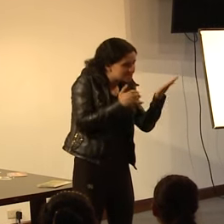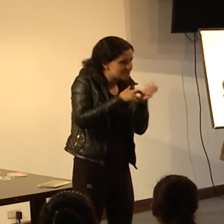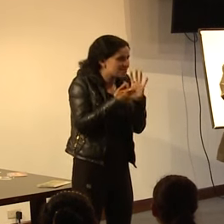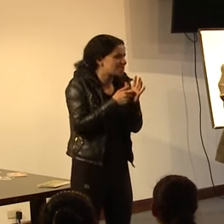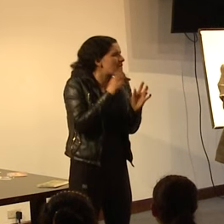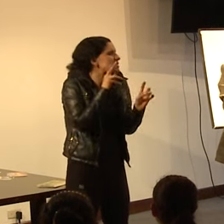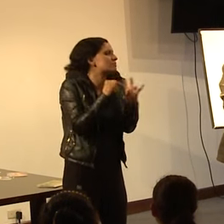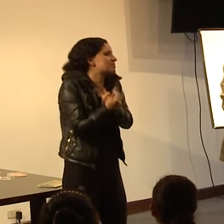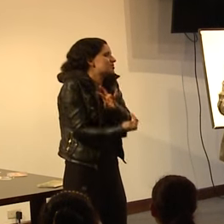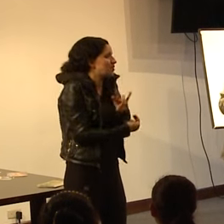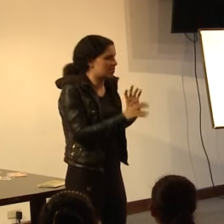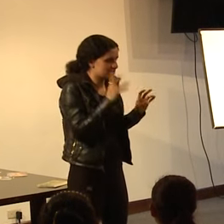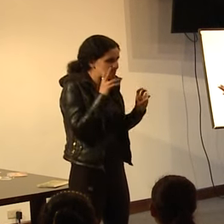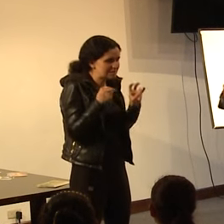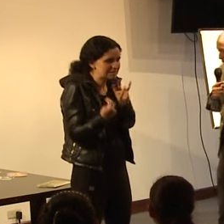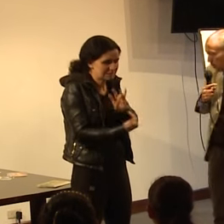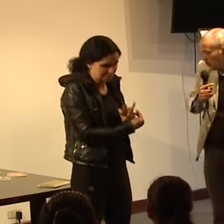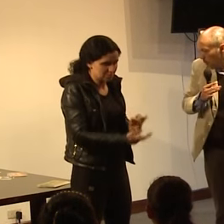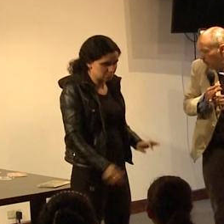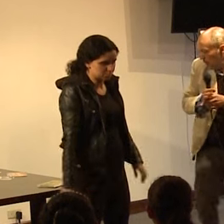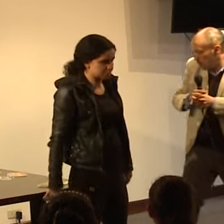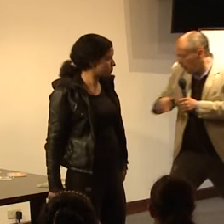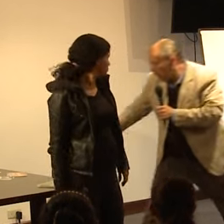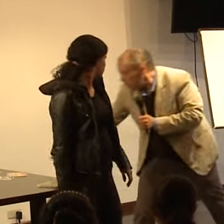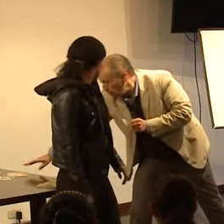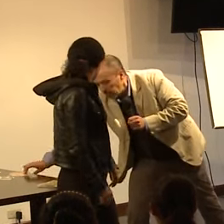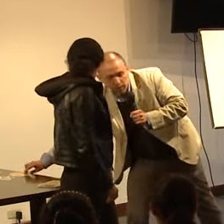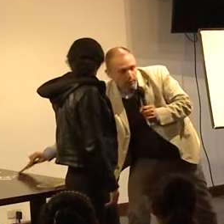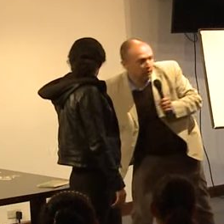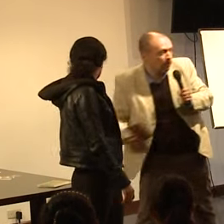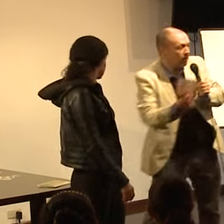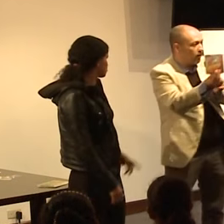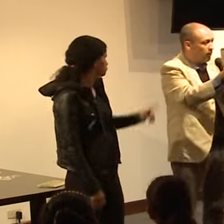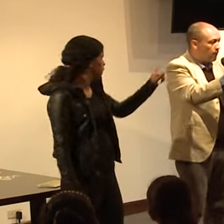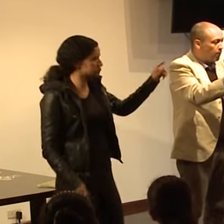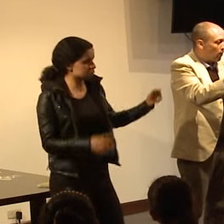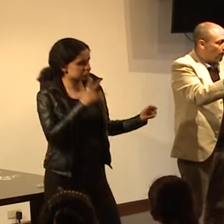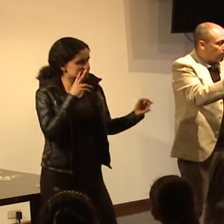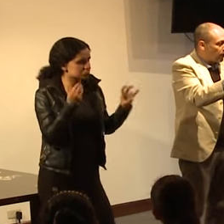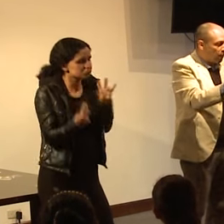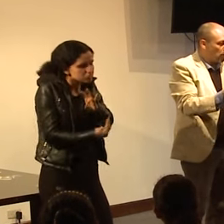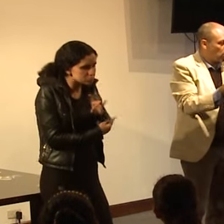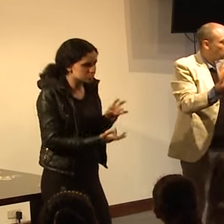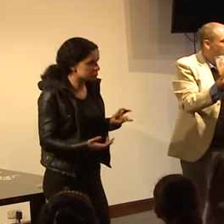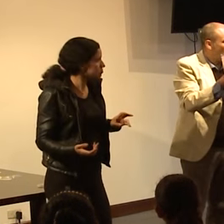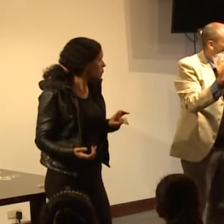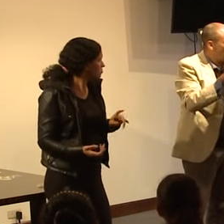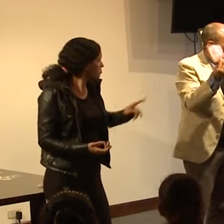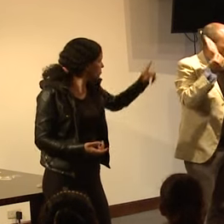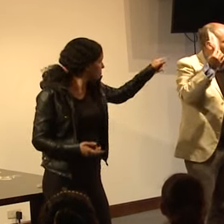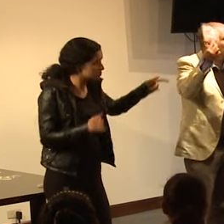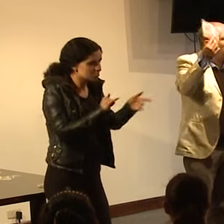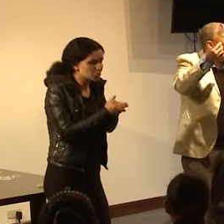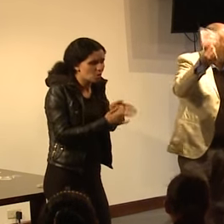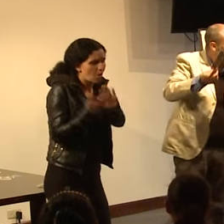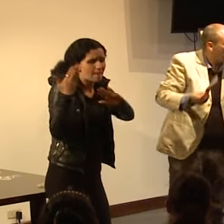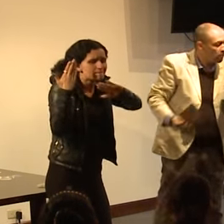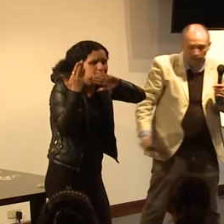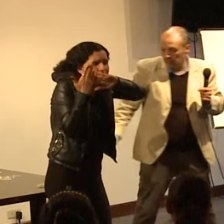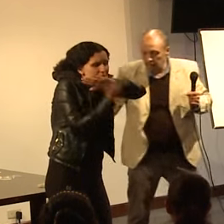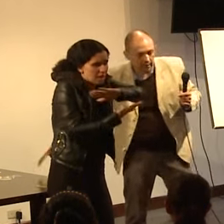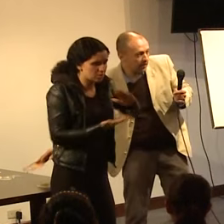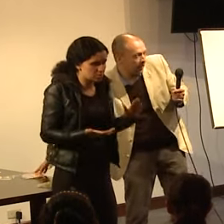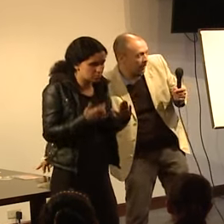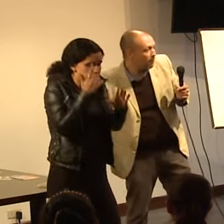poco la perspectiva. La perspectiva, ¿sí? Yo puedo ver esto acá con cierta perspectiva, pero la perspectiva, pues esto sigue siendo plano, es una ilusión, es un